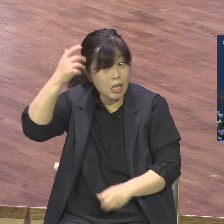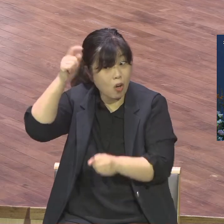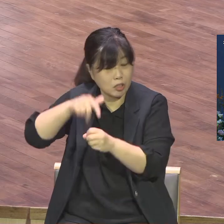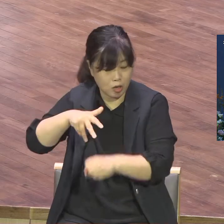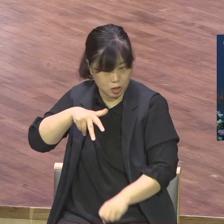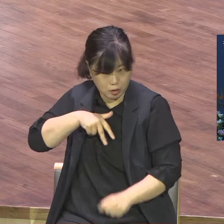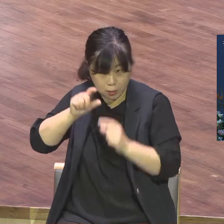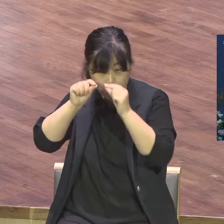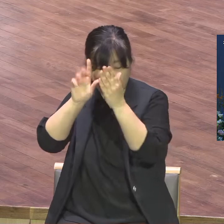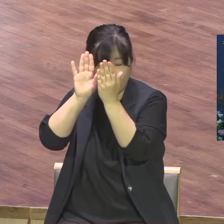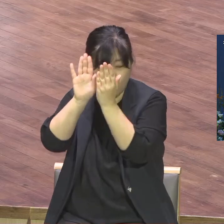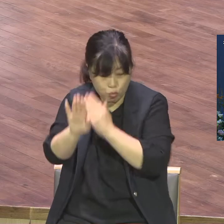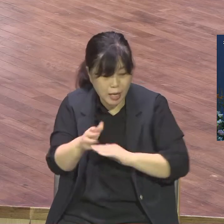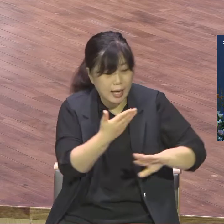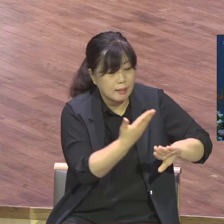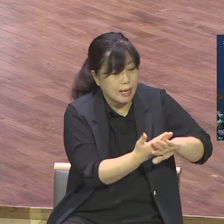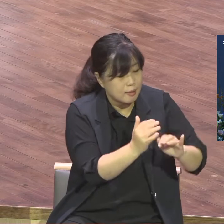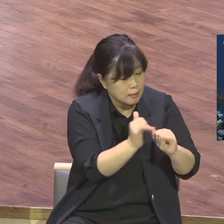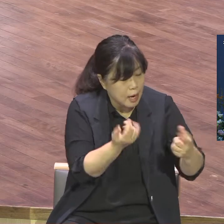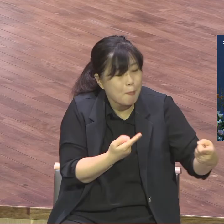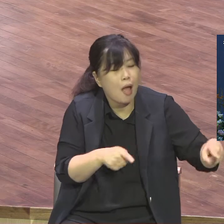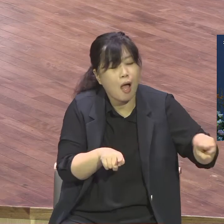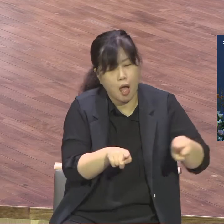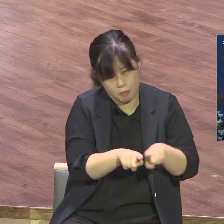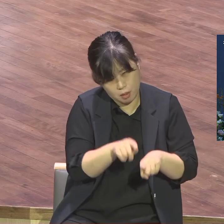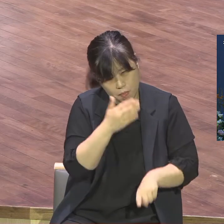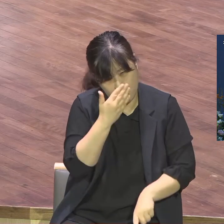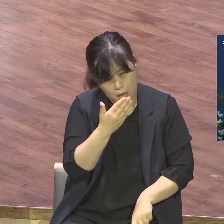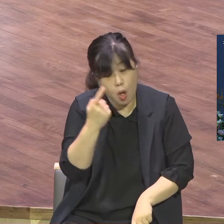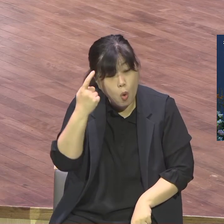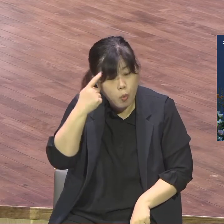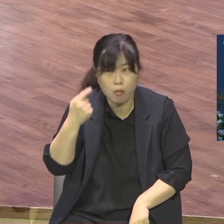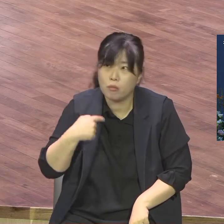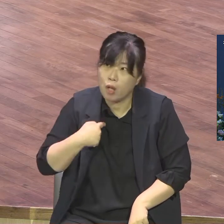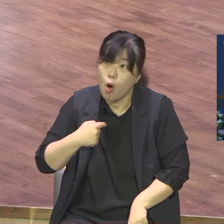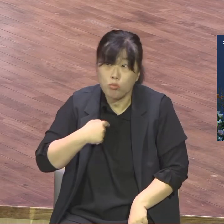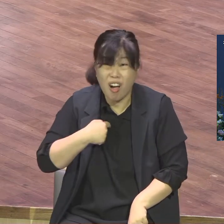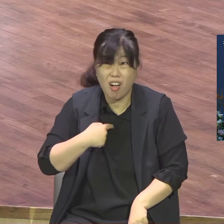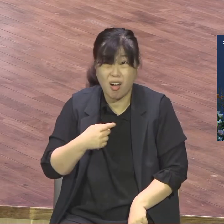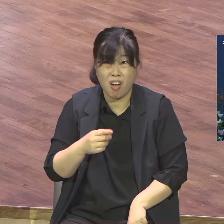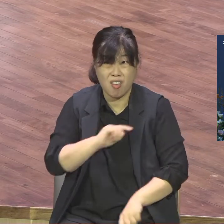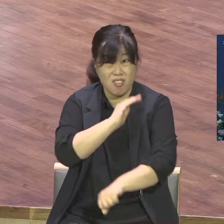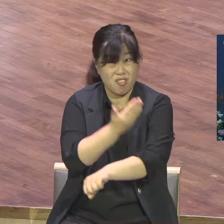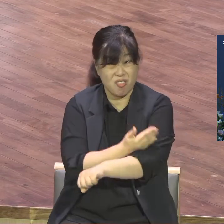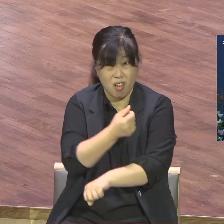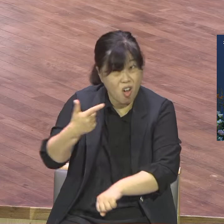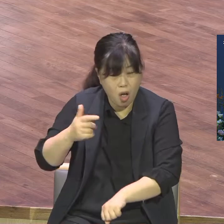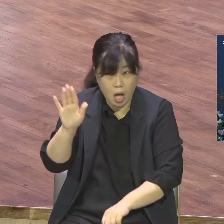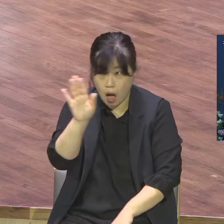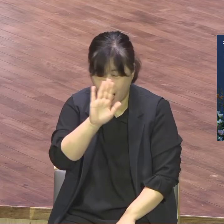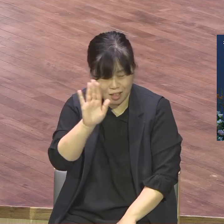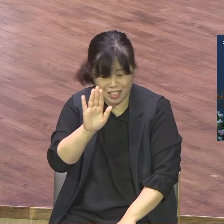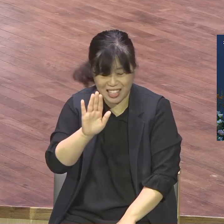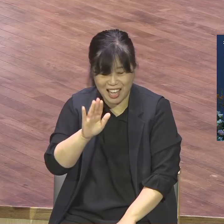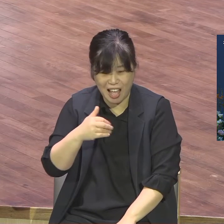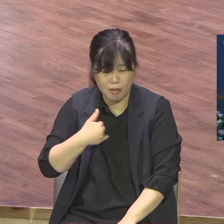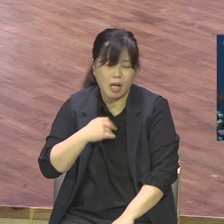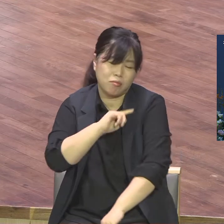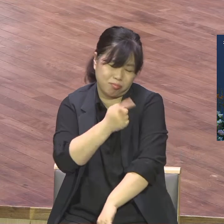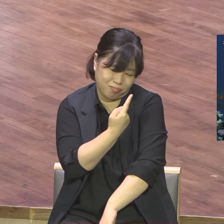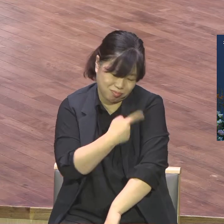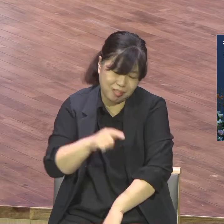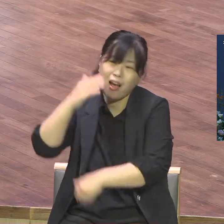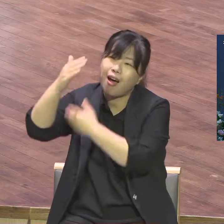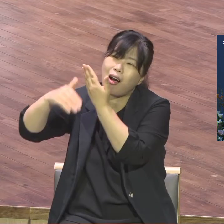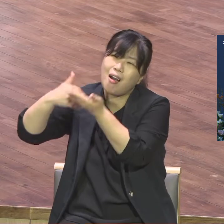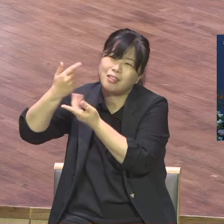지속하죠. 하나님 주신 힘이고 나는 아무것도 아니고 나는 죽었고 나는 무능하고 나는 아무것도 아닌데 하나님 주신 힘으로 하는데 뭐 이런 말